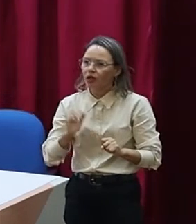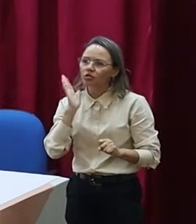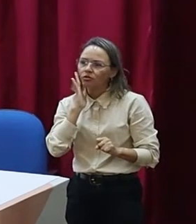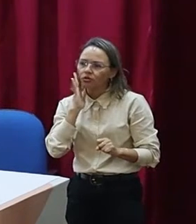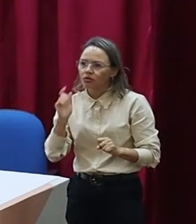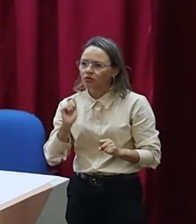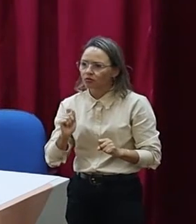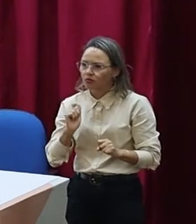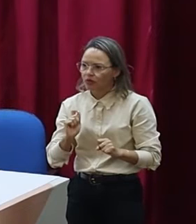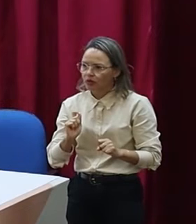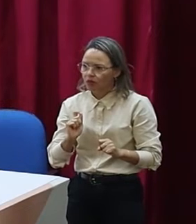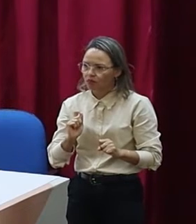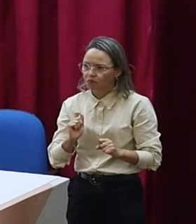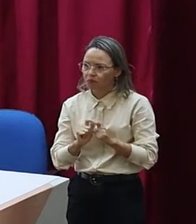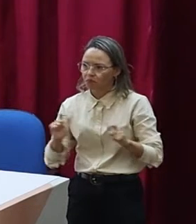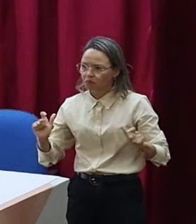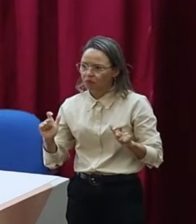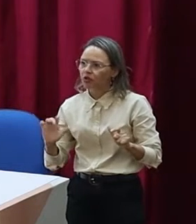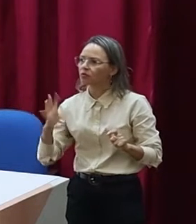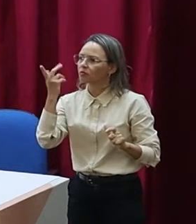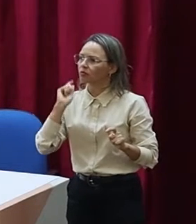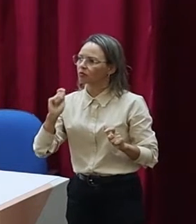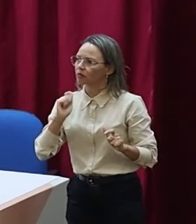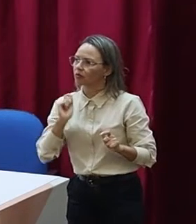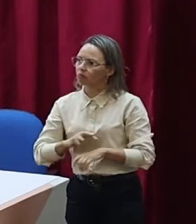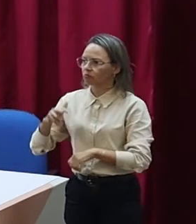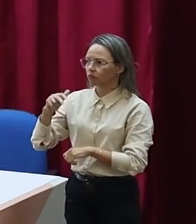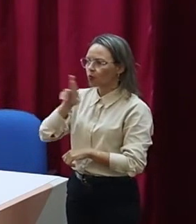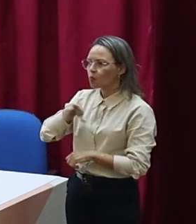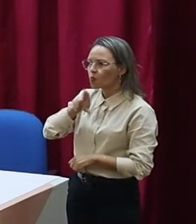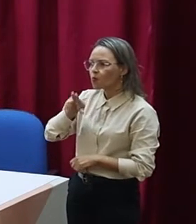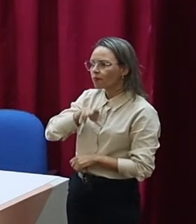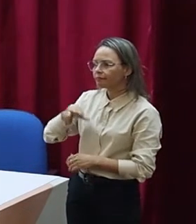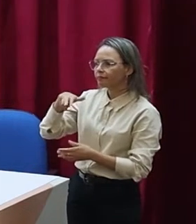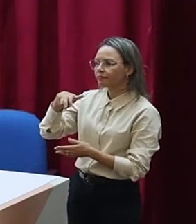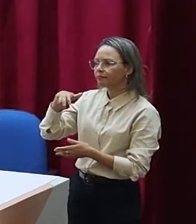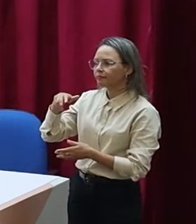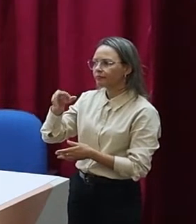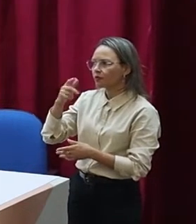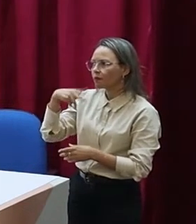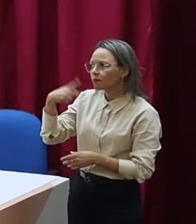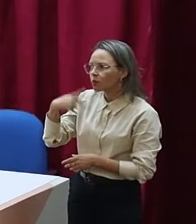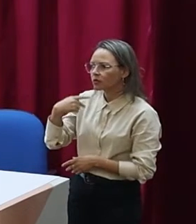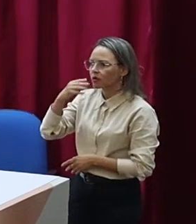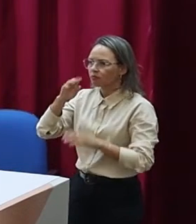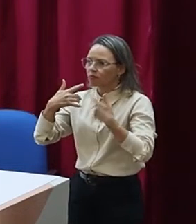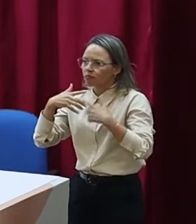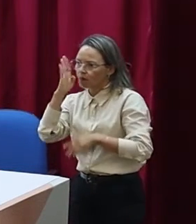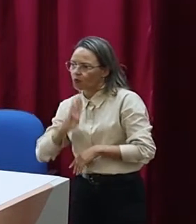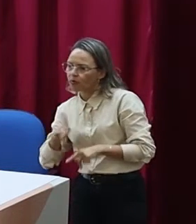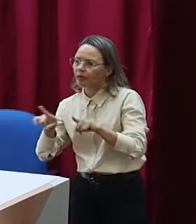que, na maioria dos casos, a implementação de políticas públicas se dá através da construção de instrumentos